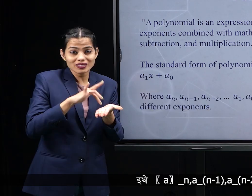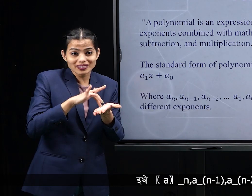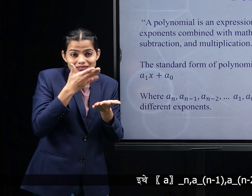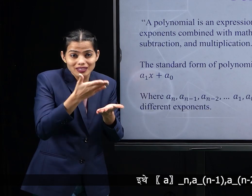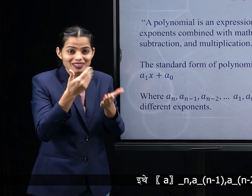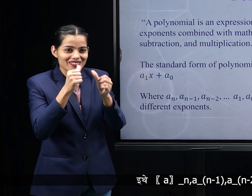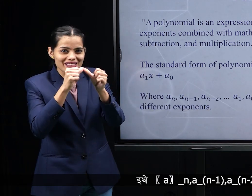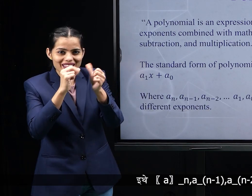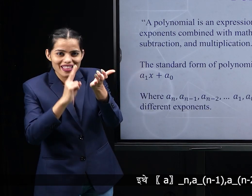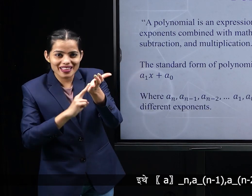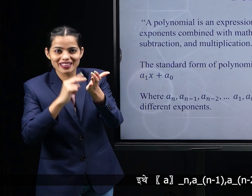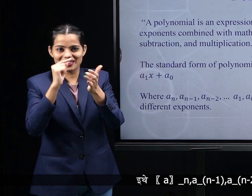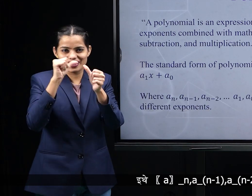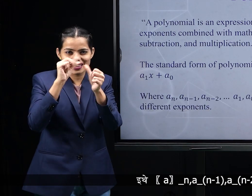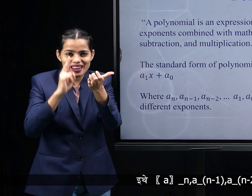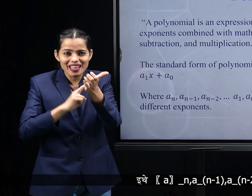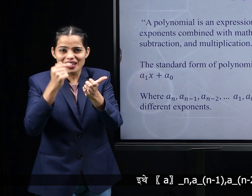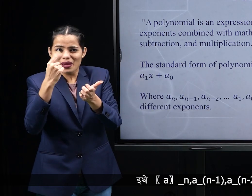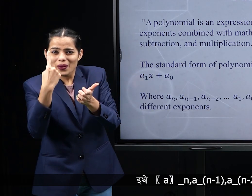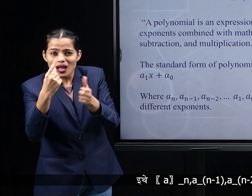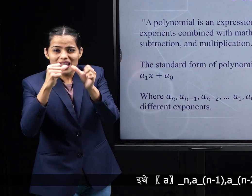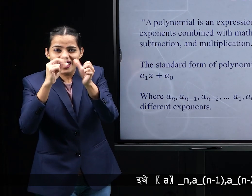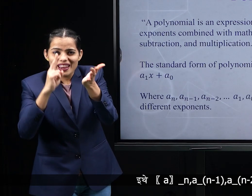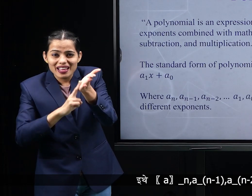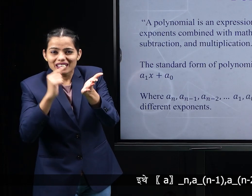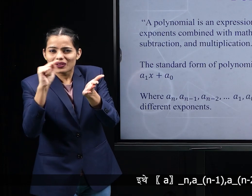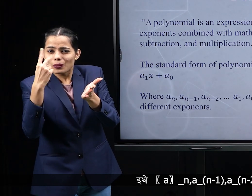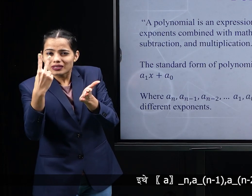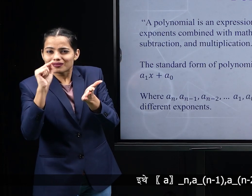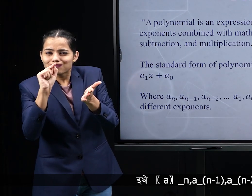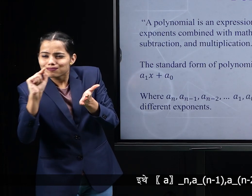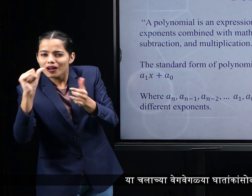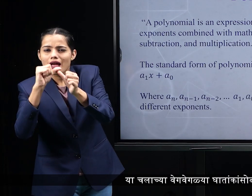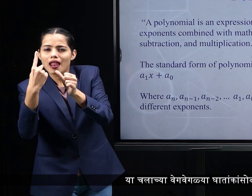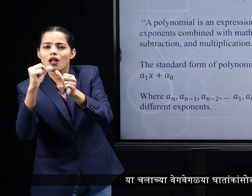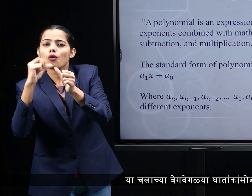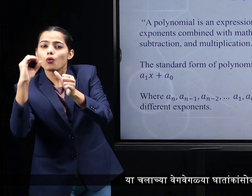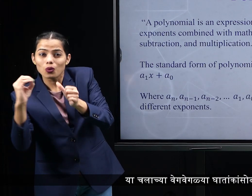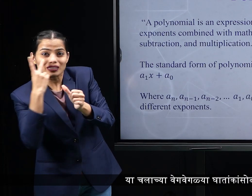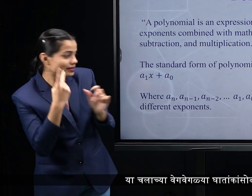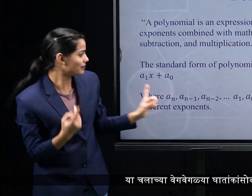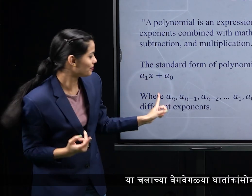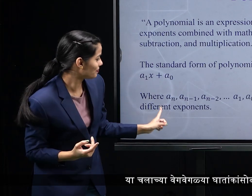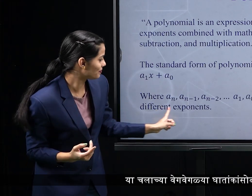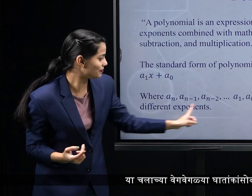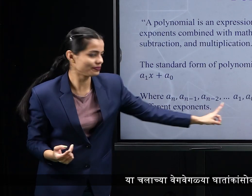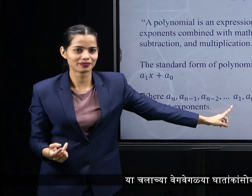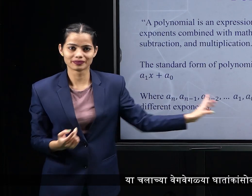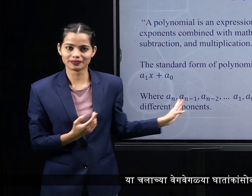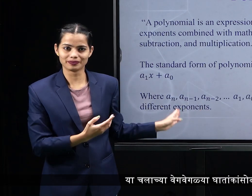इथे an-1, an-2, a1, a0 हे x या चलाच्या वेगवेगळ्या